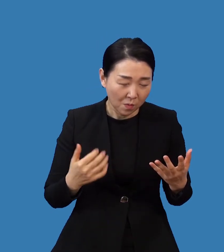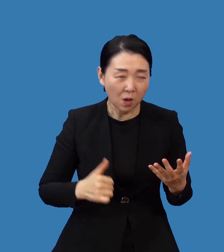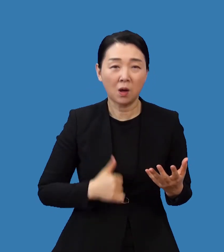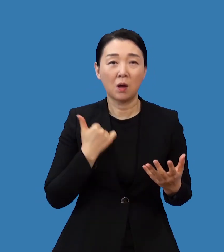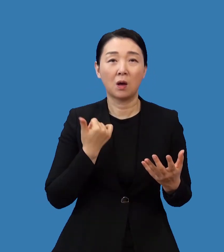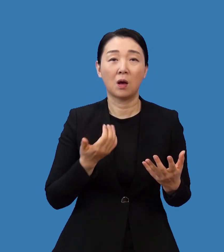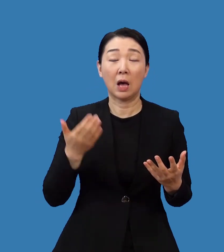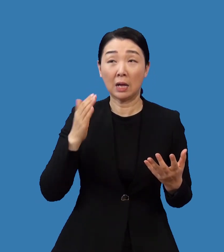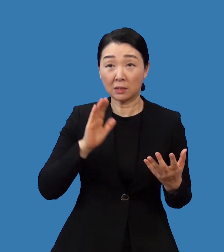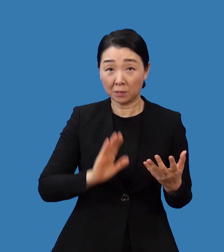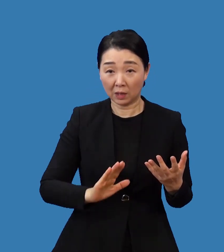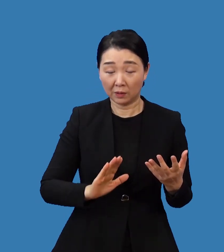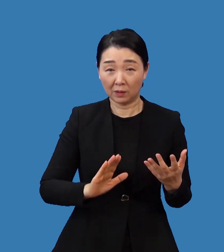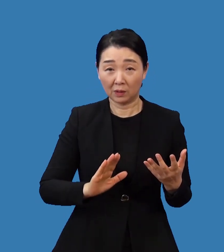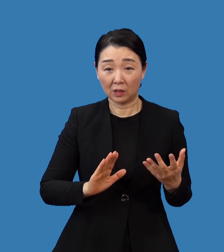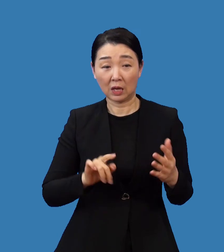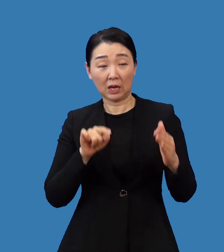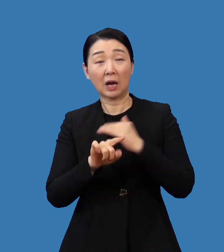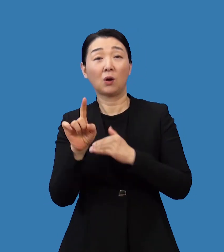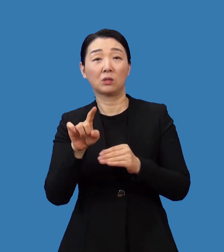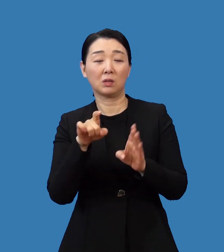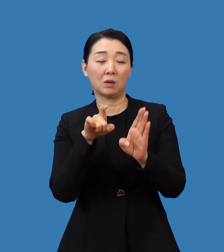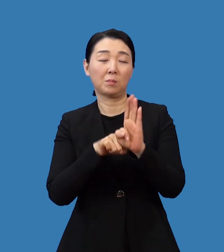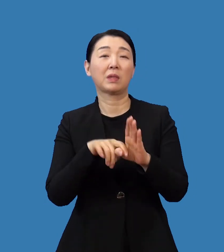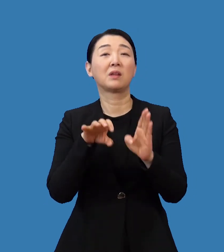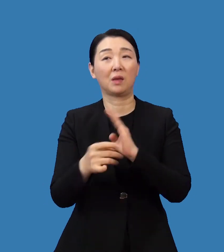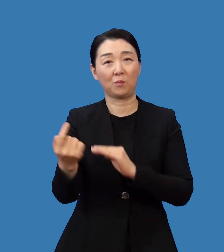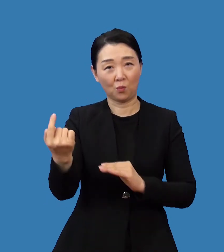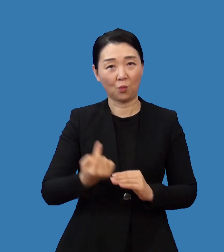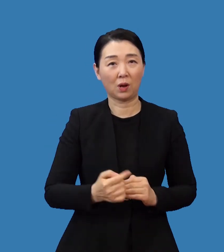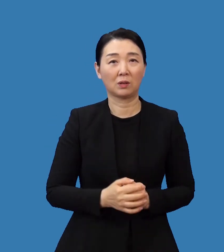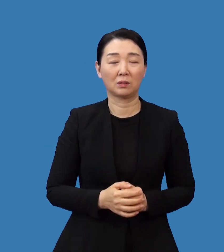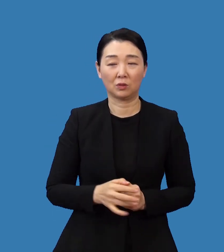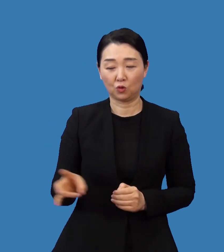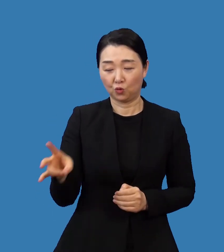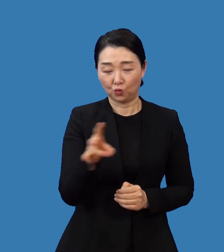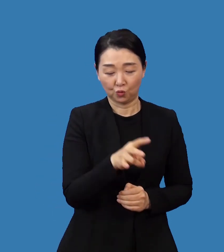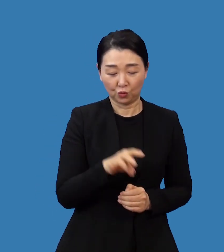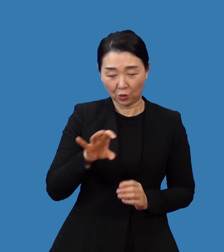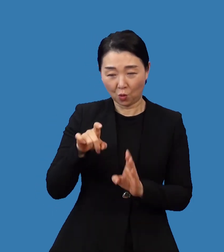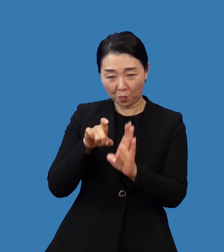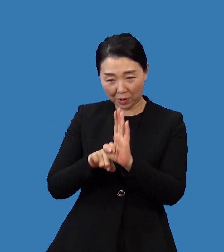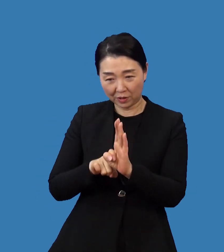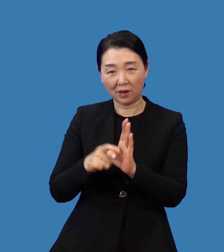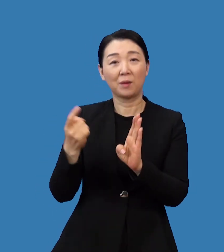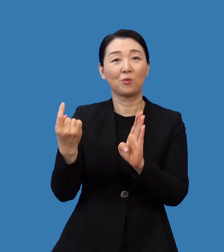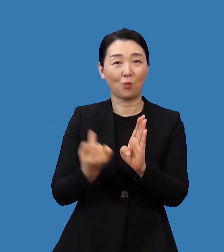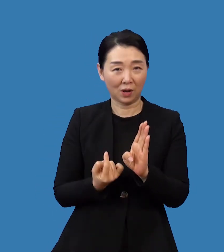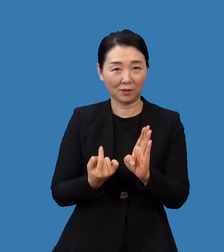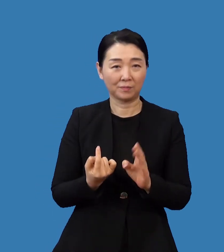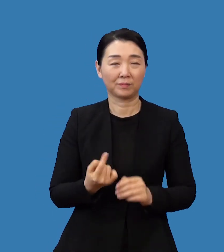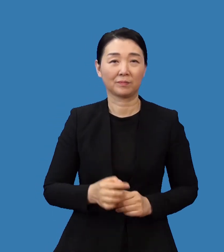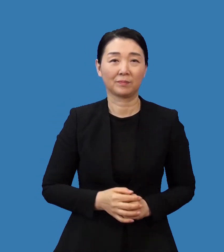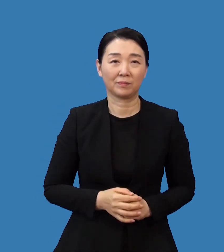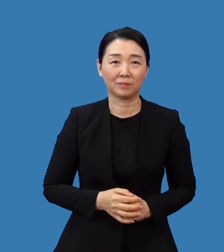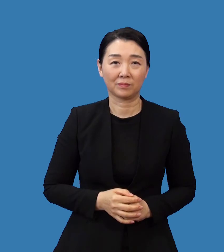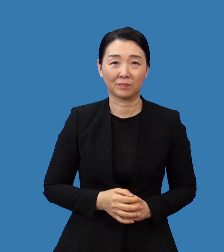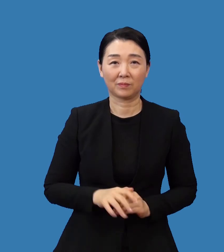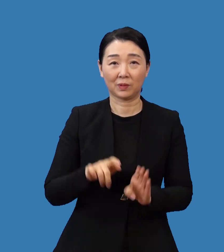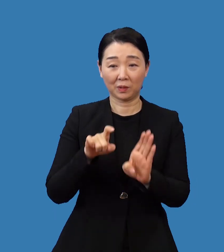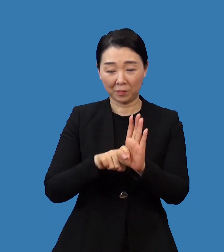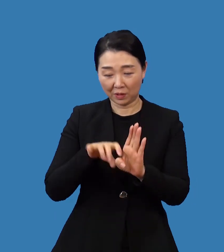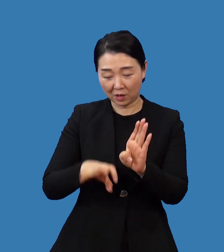사람이 어디로 오느냐면 베들레헴에 오게 됩니다. 예, 유대 땅 베들레헴에 오게 돼요. 그런데 그가